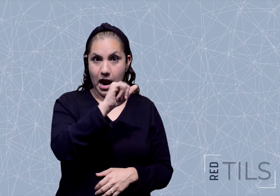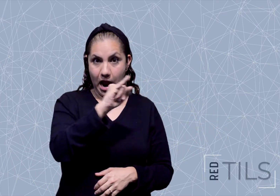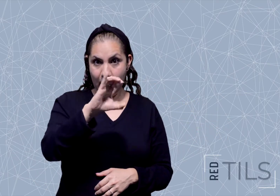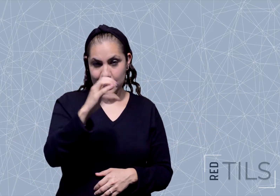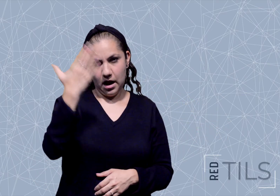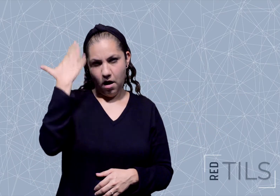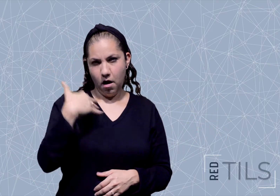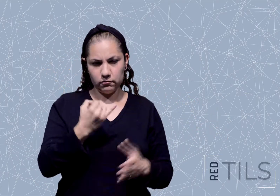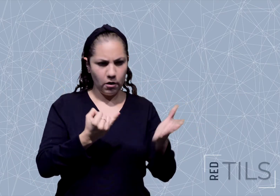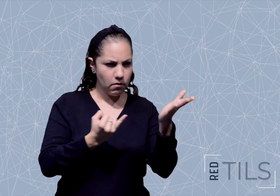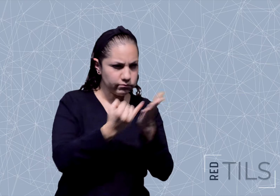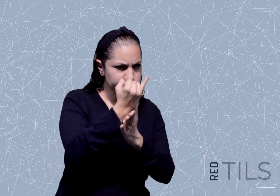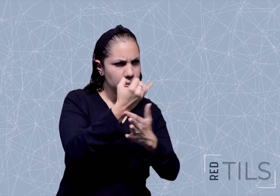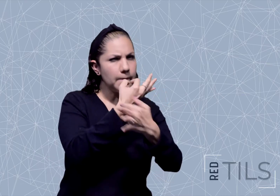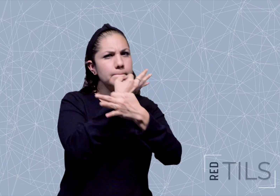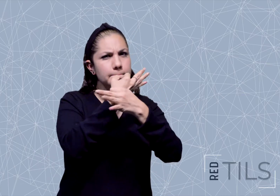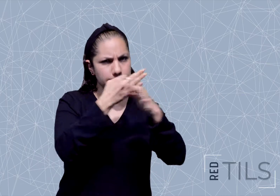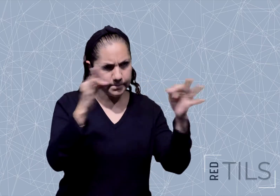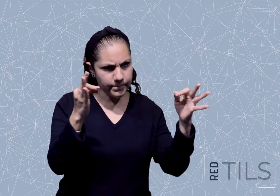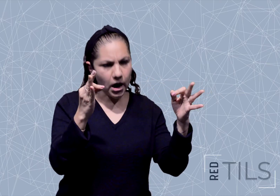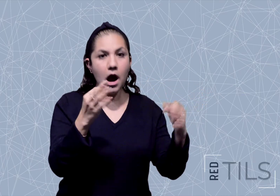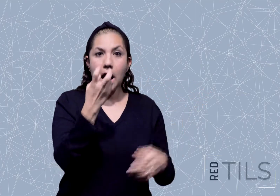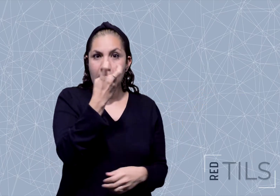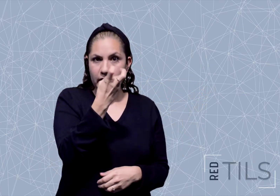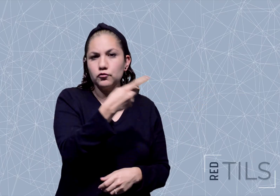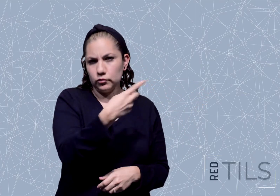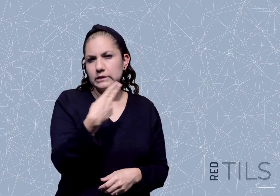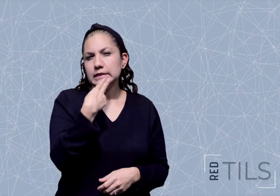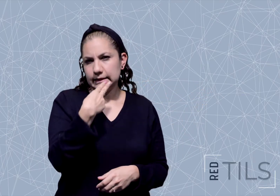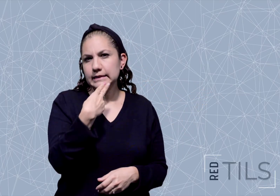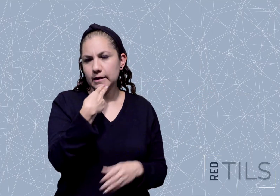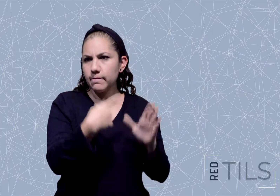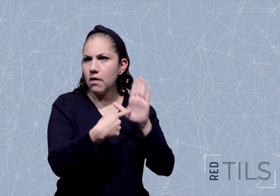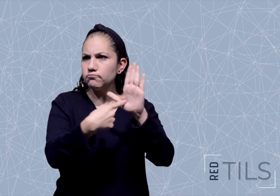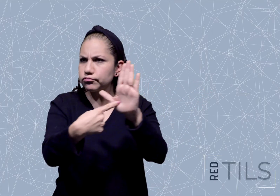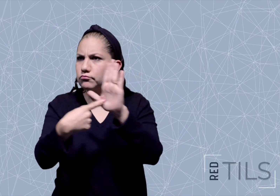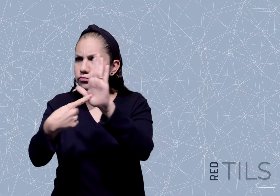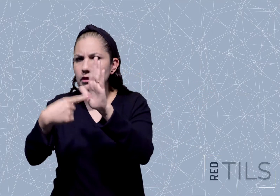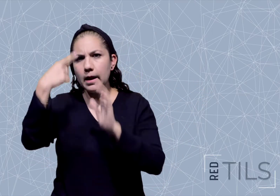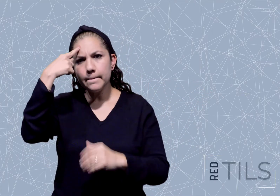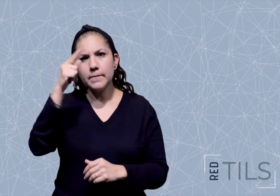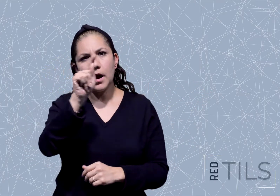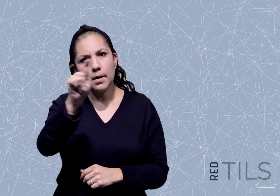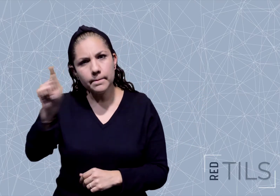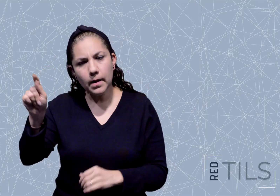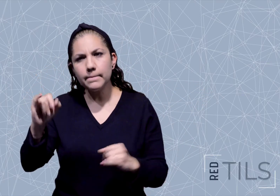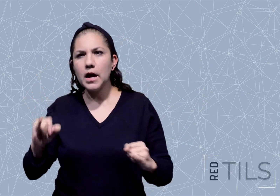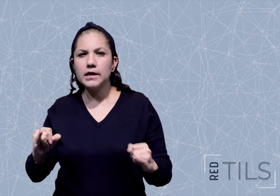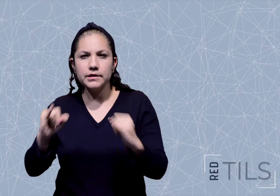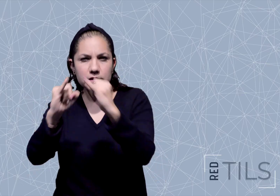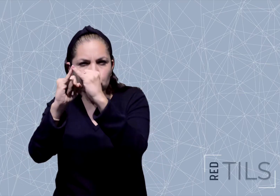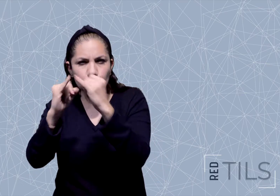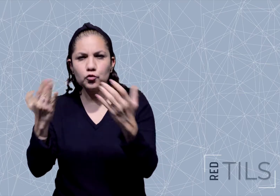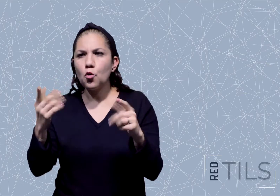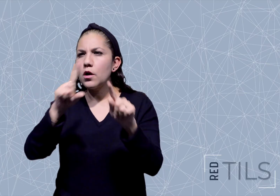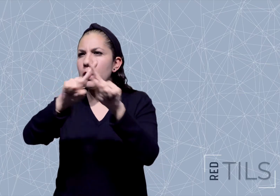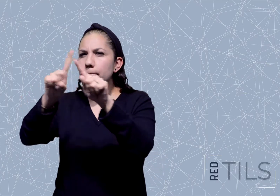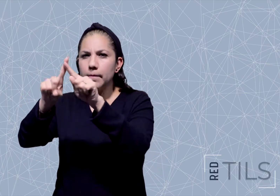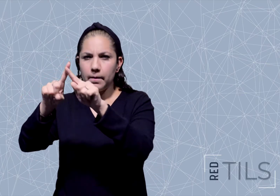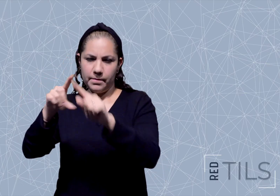Este manifiesto puede ser impreso y usado por los intérpretes para informar a las agencias, instituciones